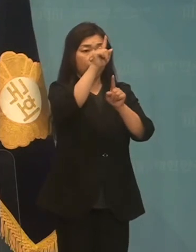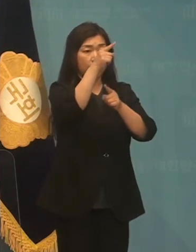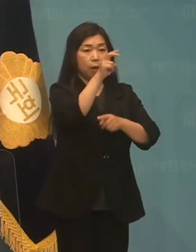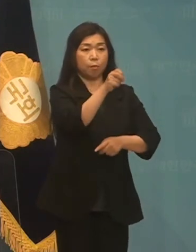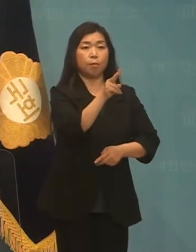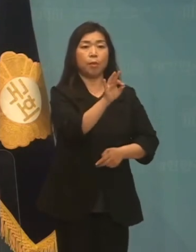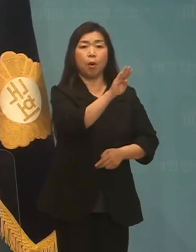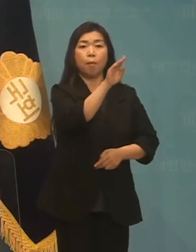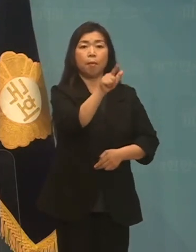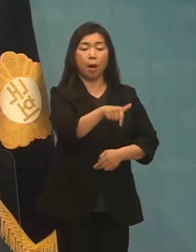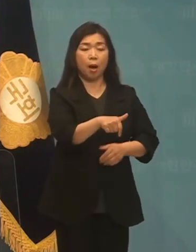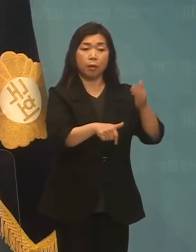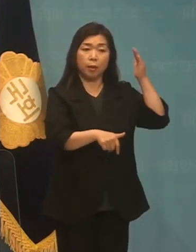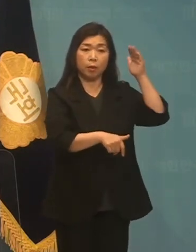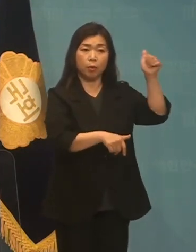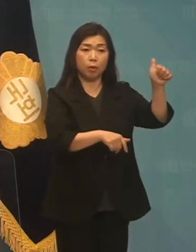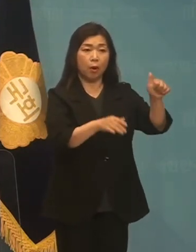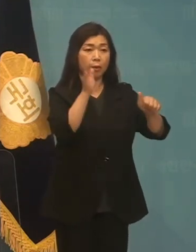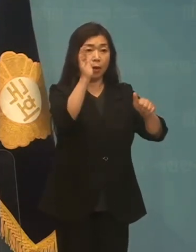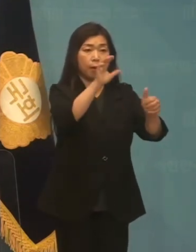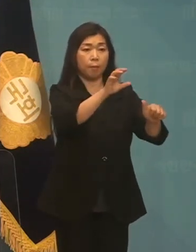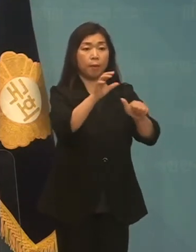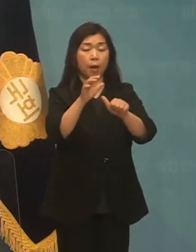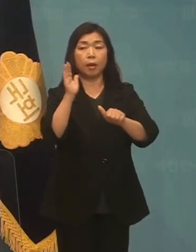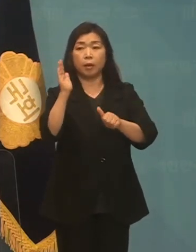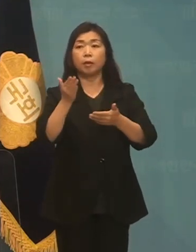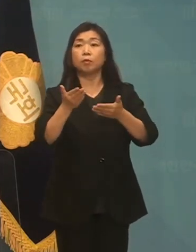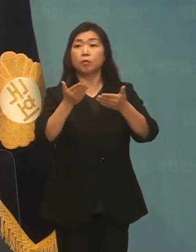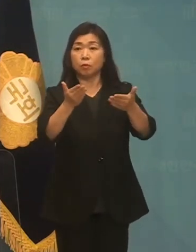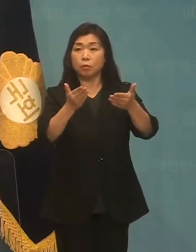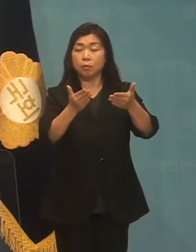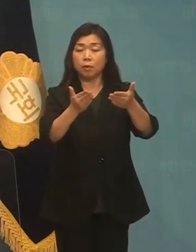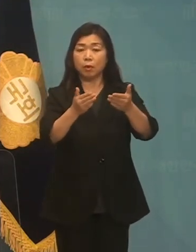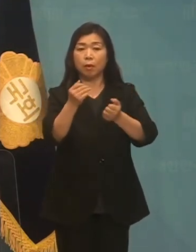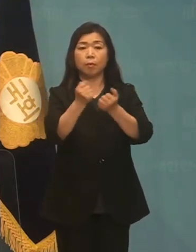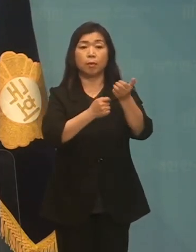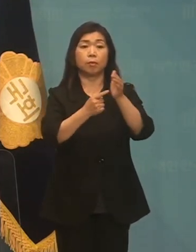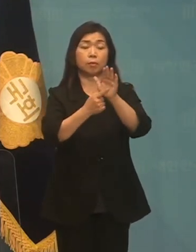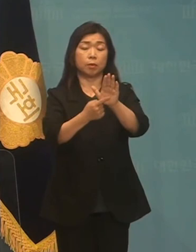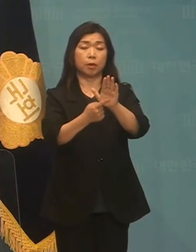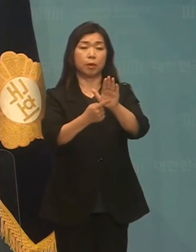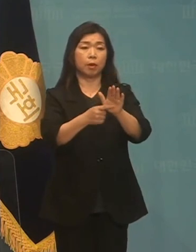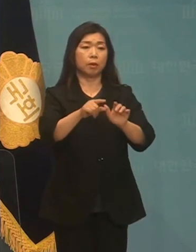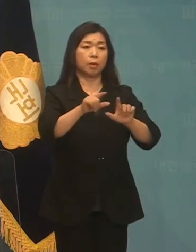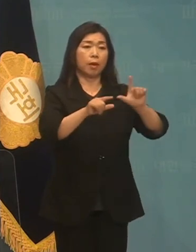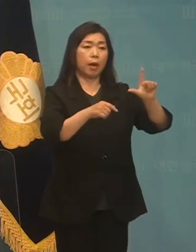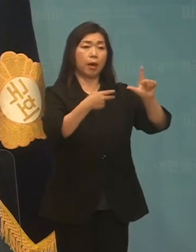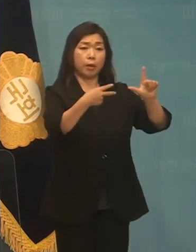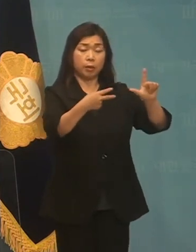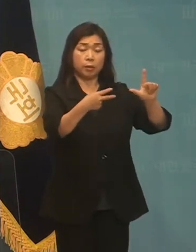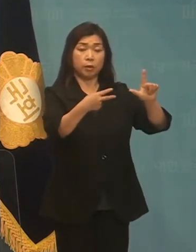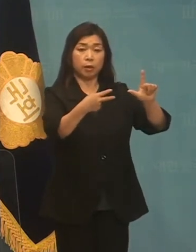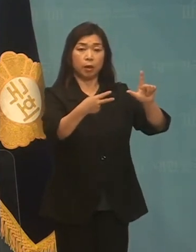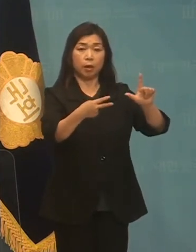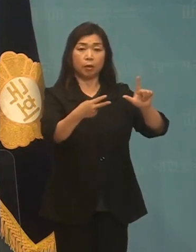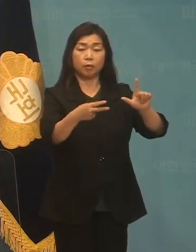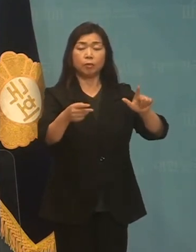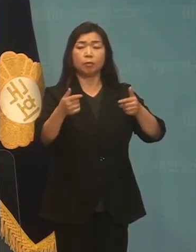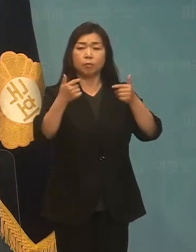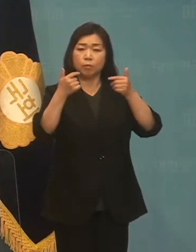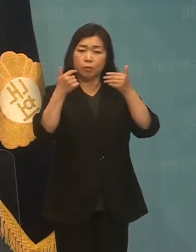대통령의 발언을 언급하면서 이렇게 얘기합니다. LH가